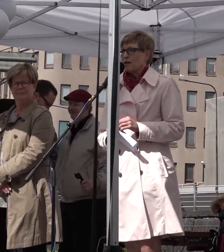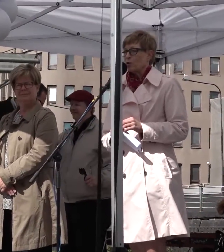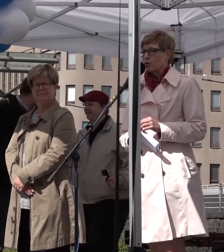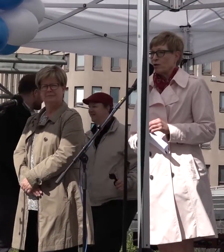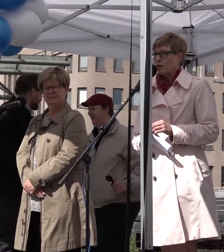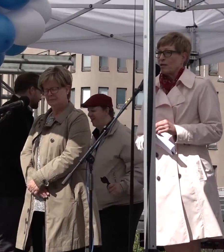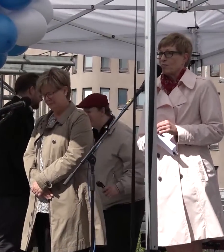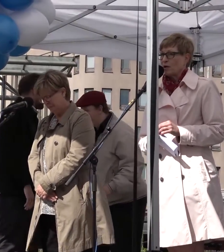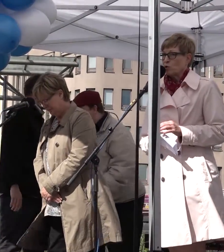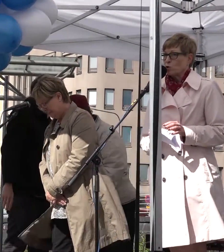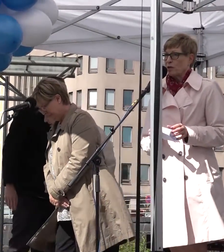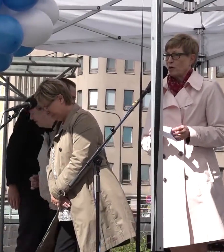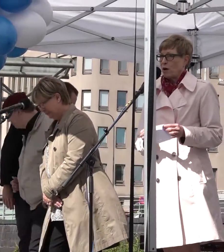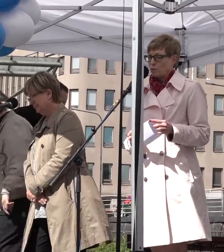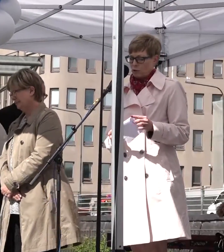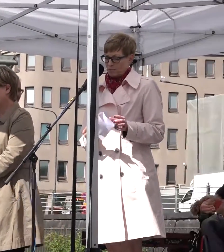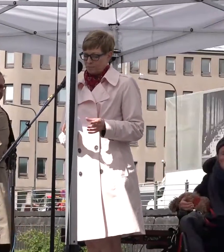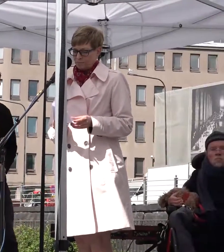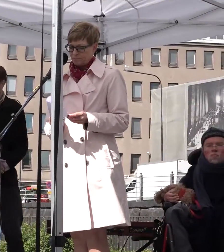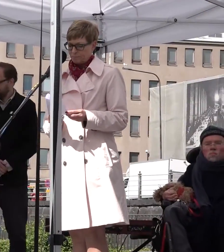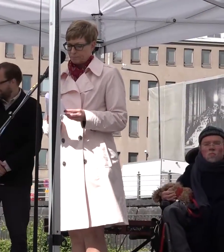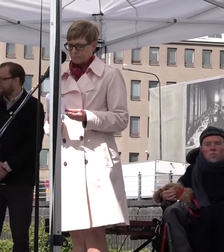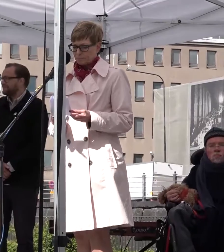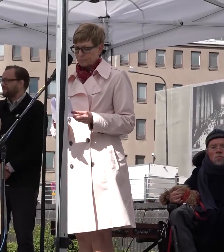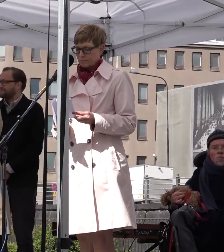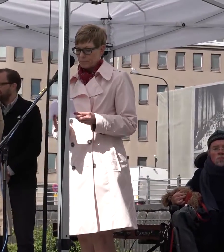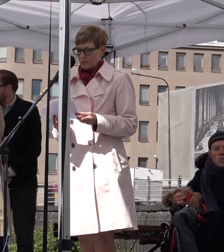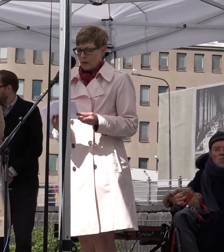kansainvälisesti yksilöllisen valitusoikeuden kautta.